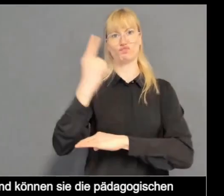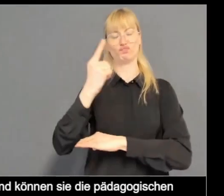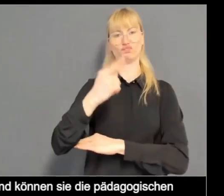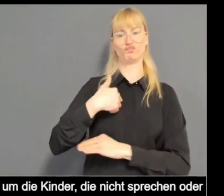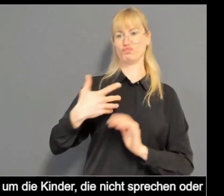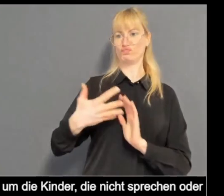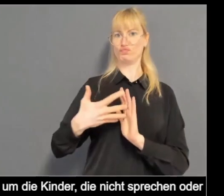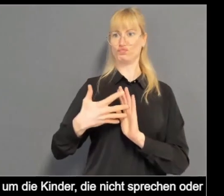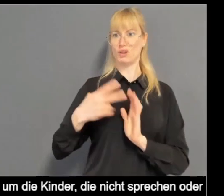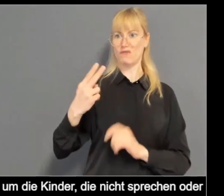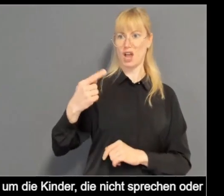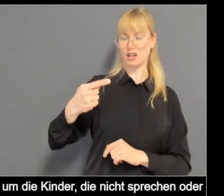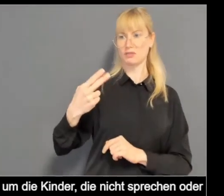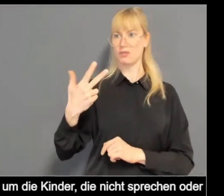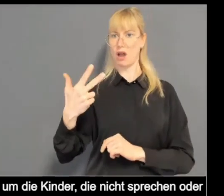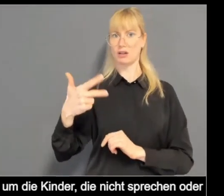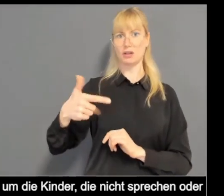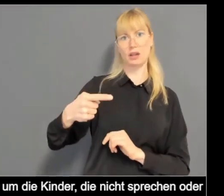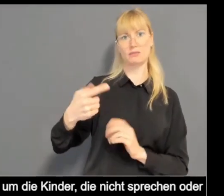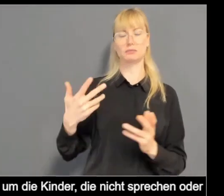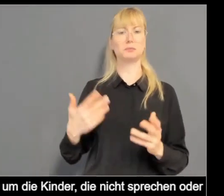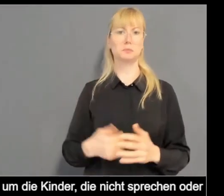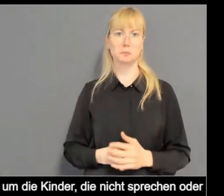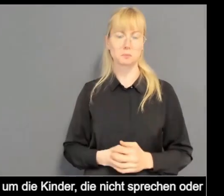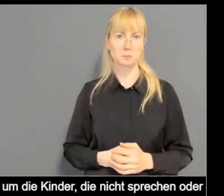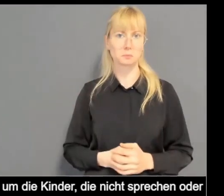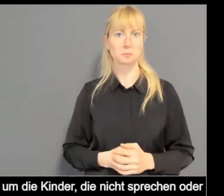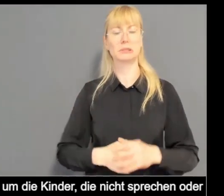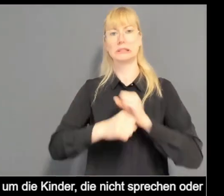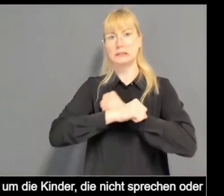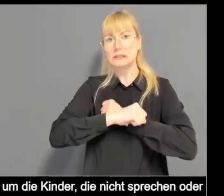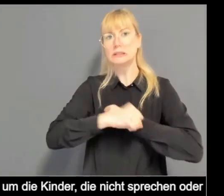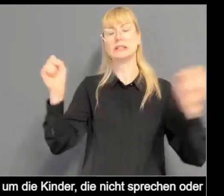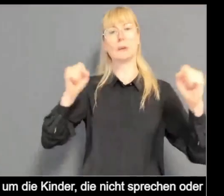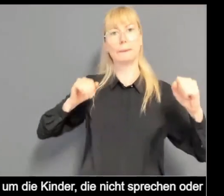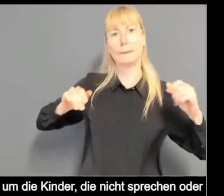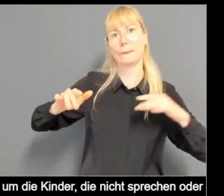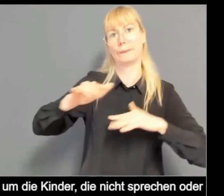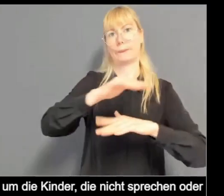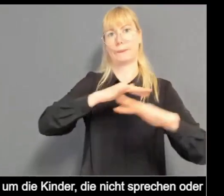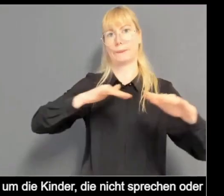einzäunt und dann da 2 oder 3 G-Messungen oder Feststellungen machen würde, das wird nicht stattfinden.